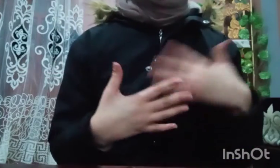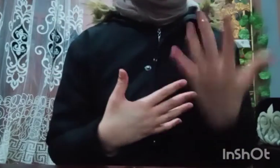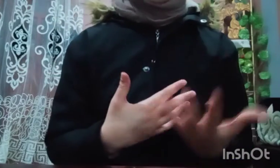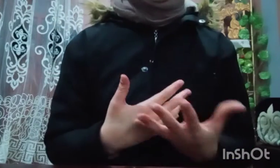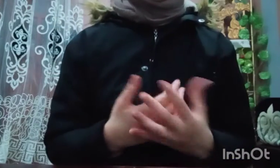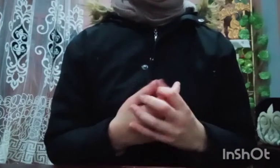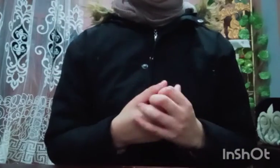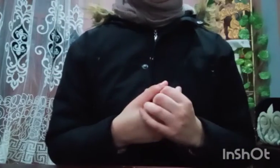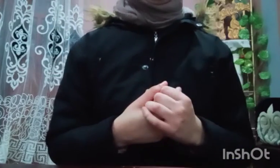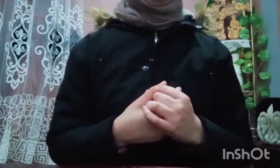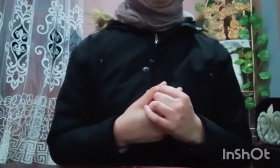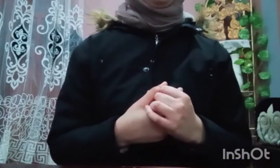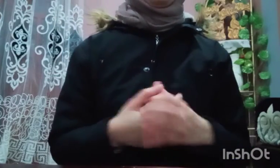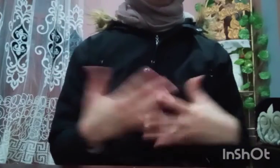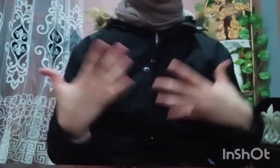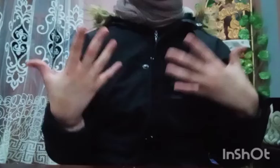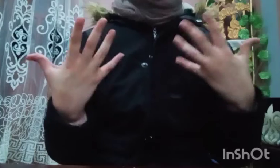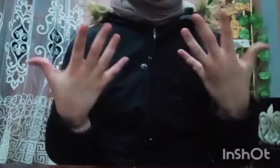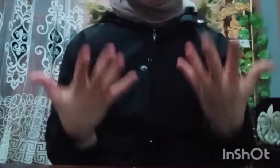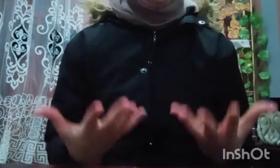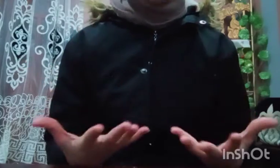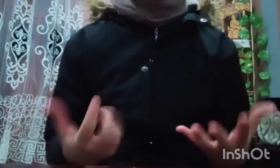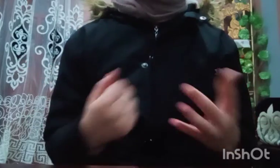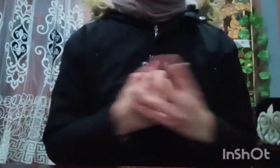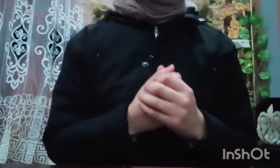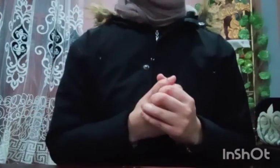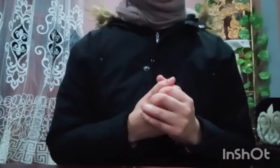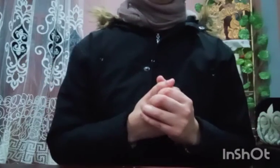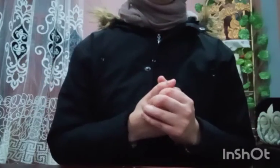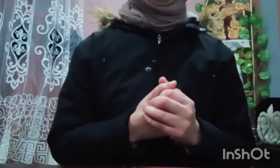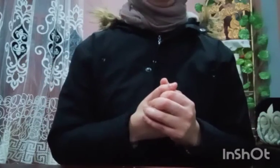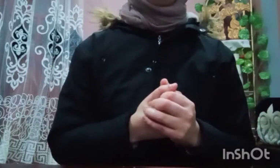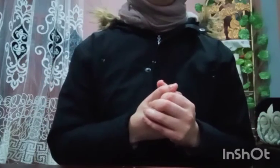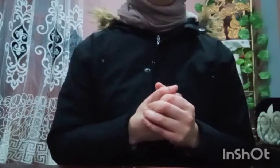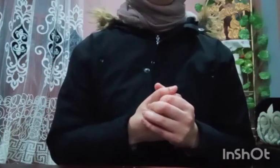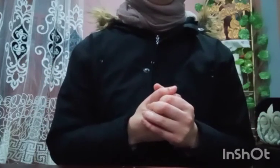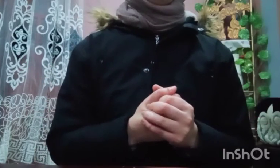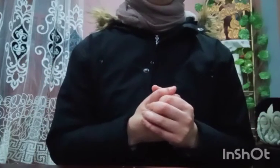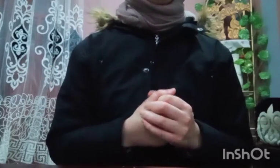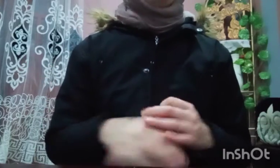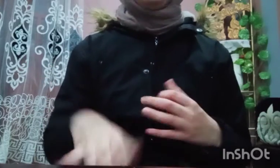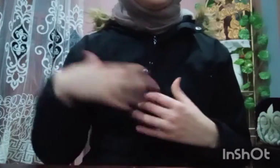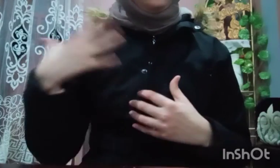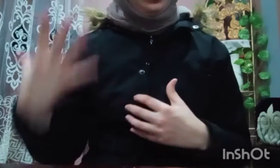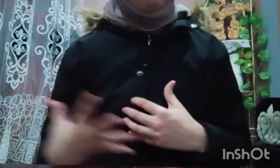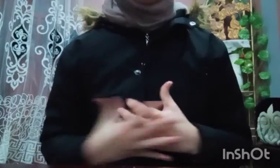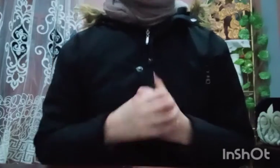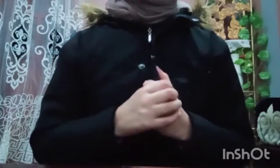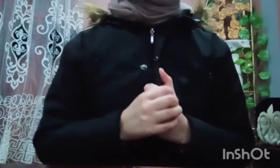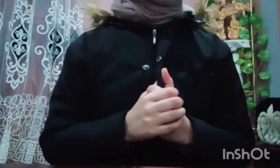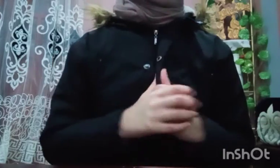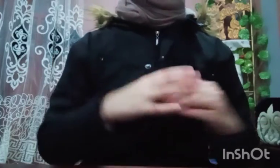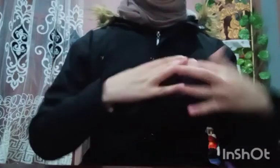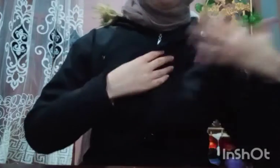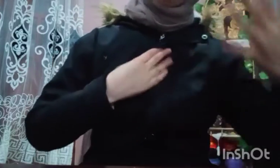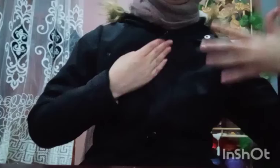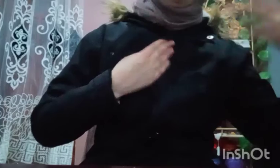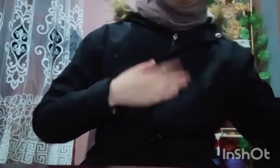كتب قريت مقولات قريت سمعت كلام تاع ناس دكاتره